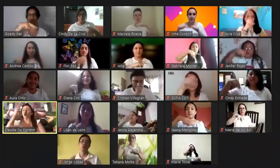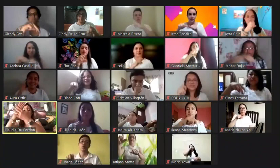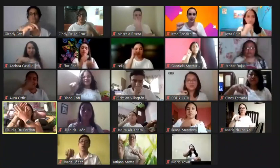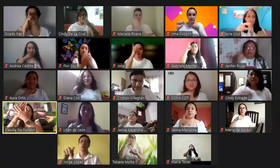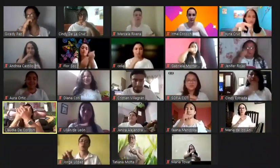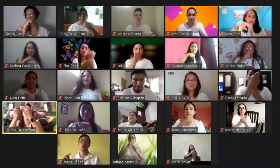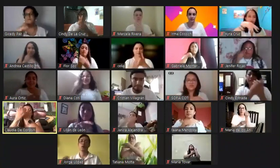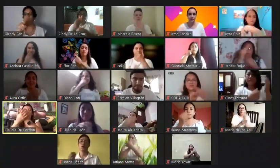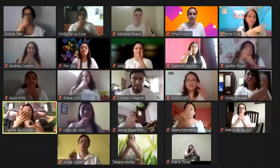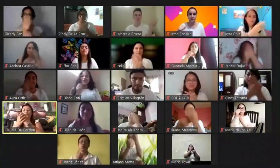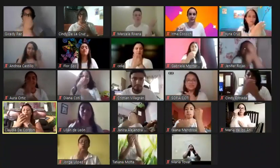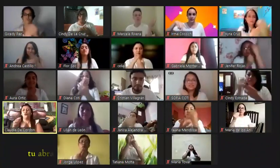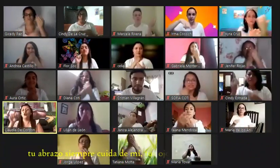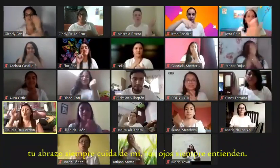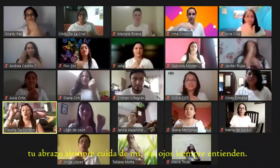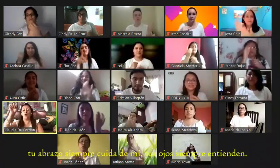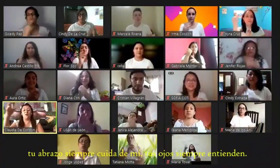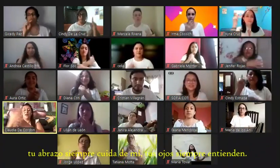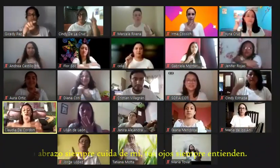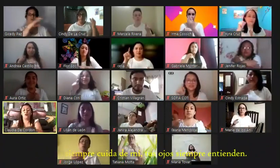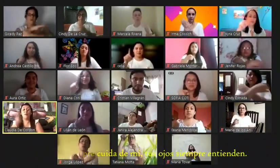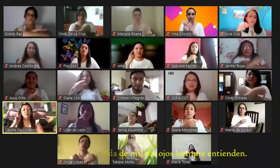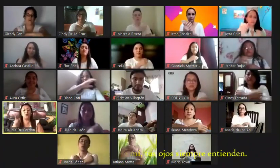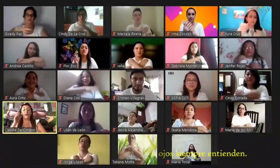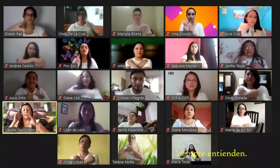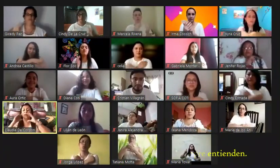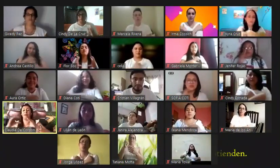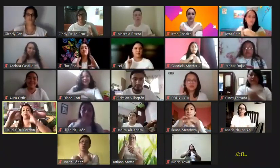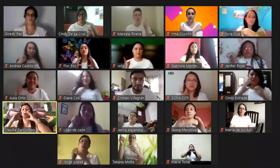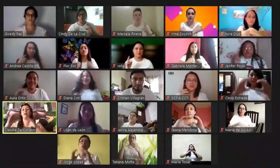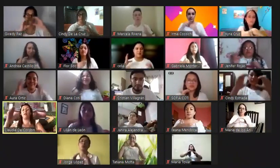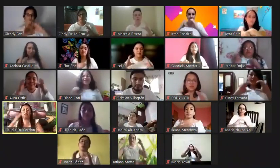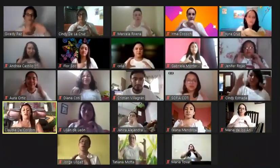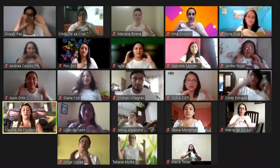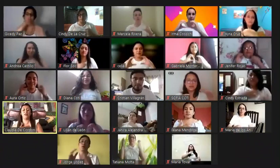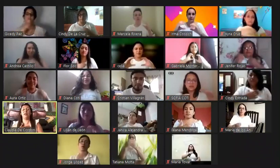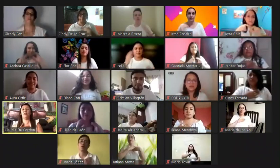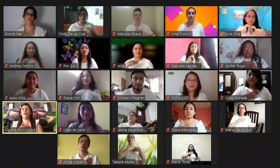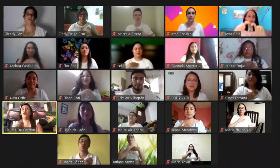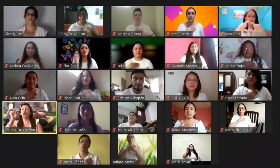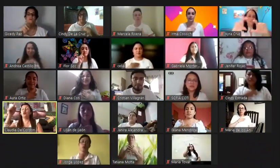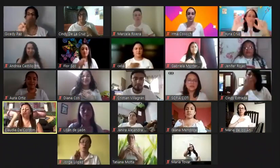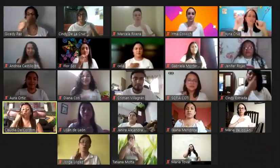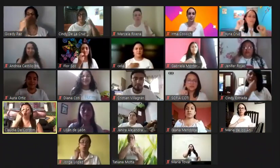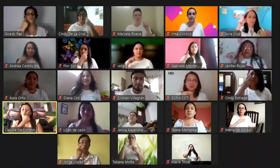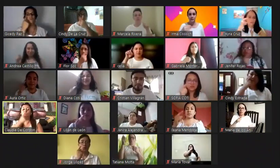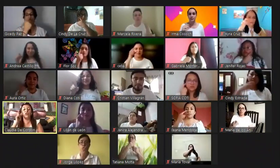Tu abrazo siempre cuida de mí, tus ojos siempre